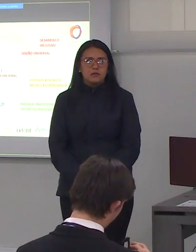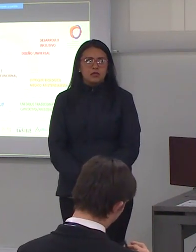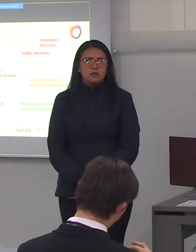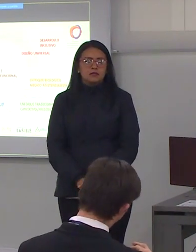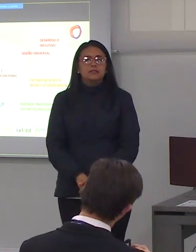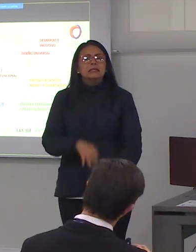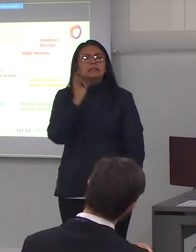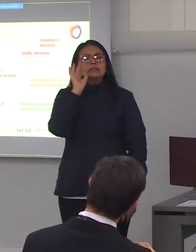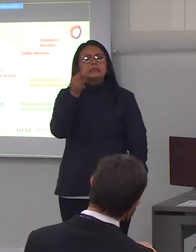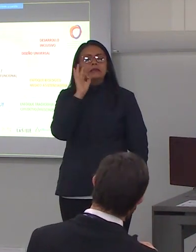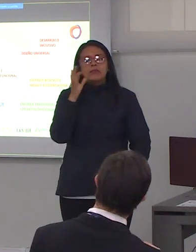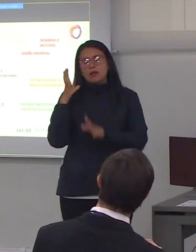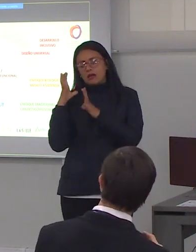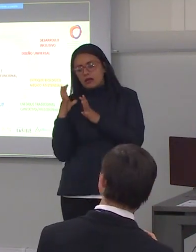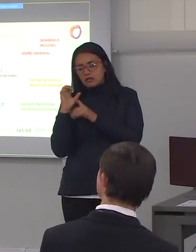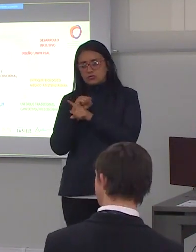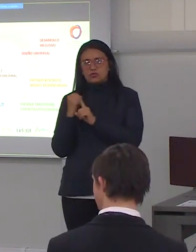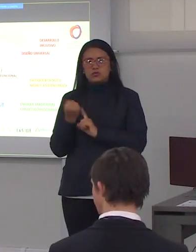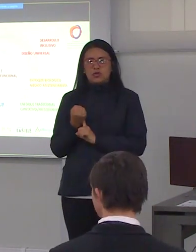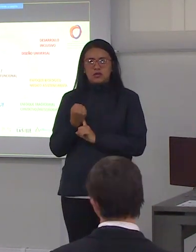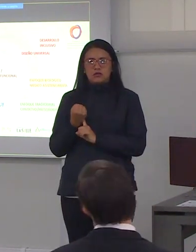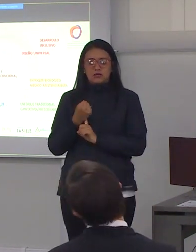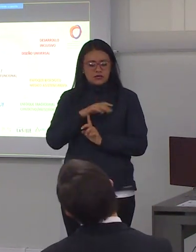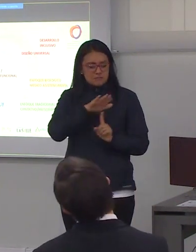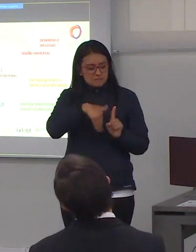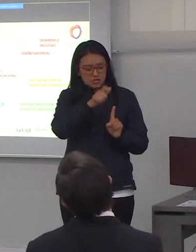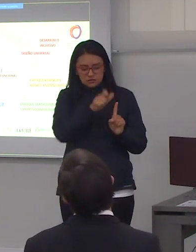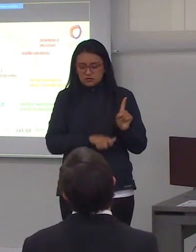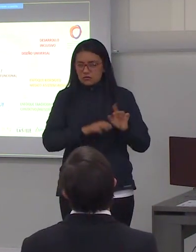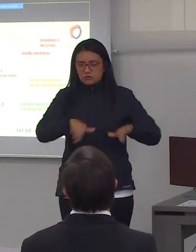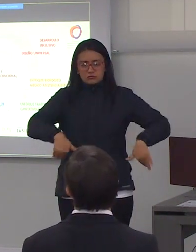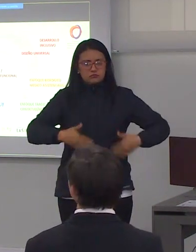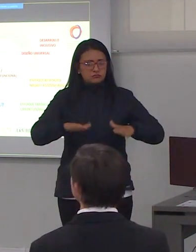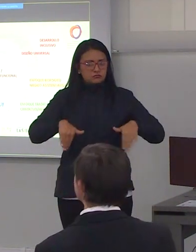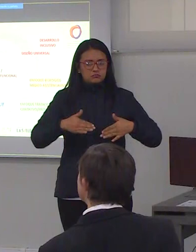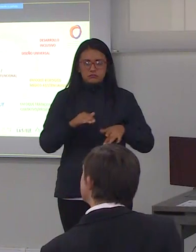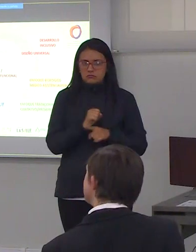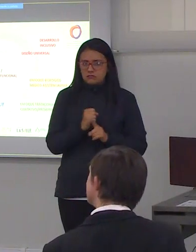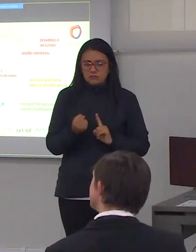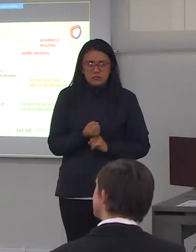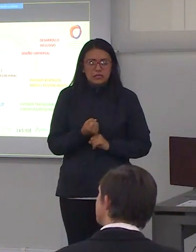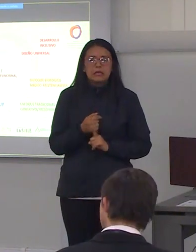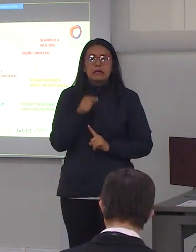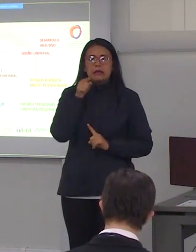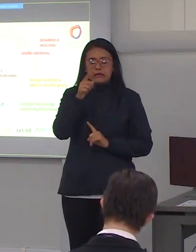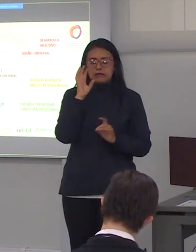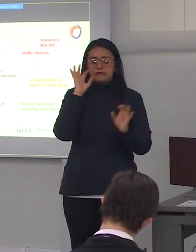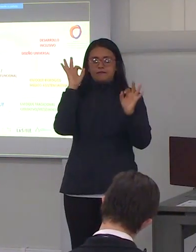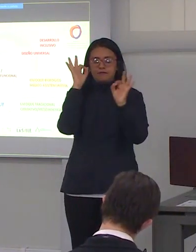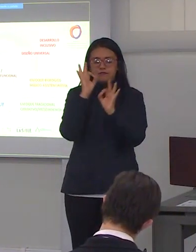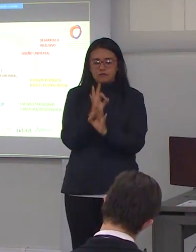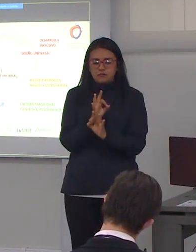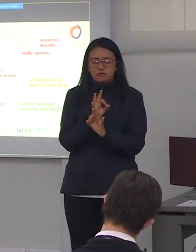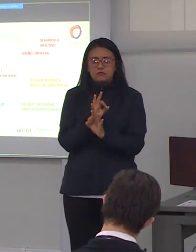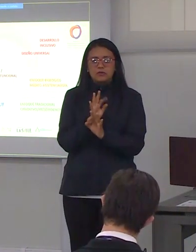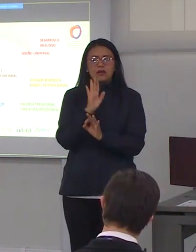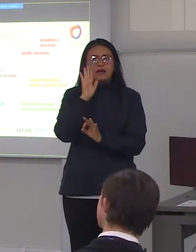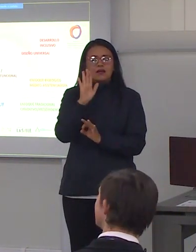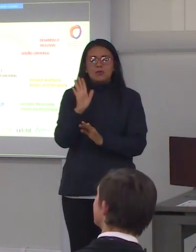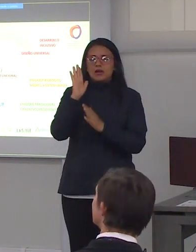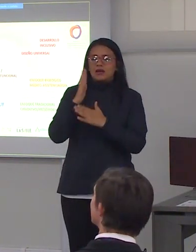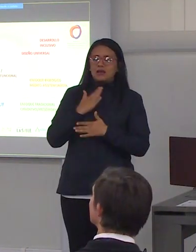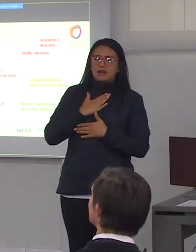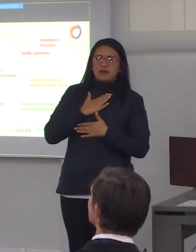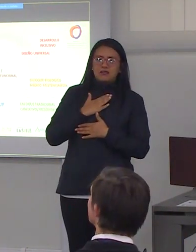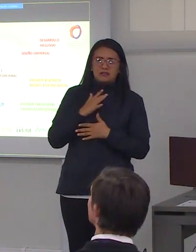siempre se habla de una carga social la persona deja de existir como persona entonces ahí estamos en ese enfoque de caridad